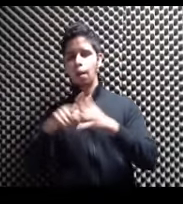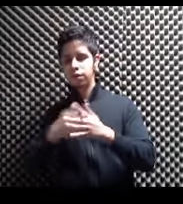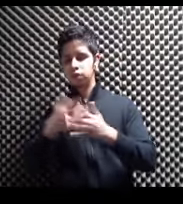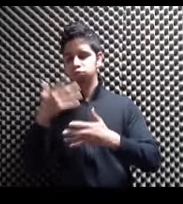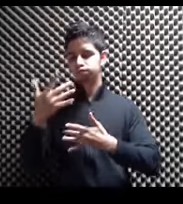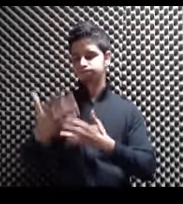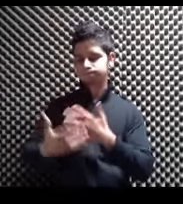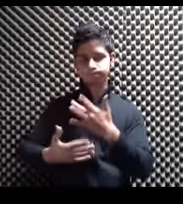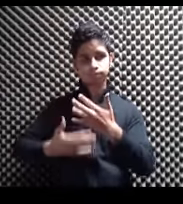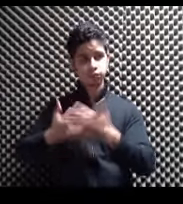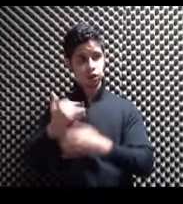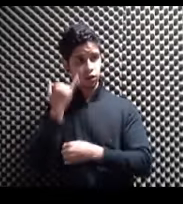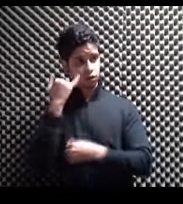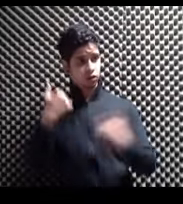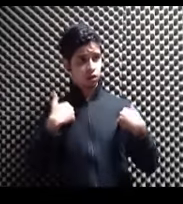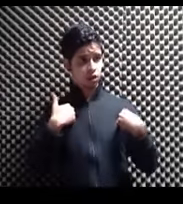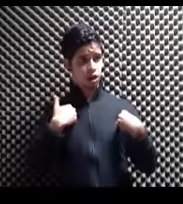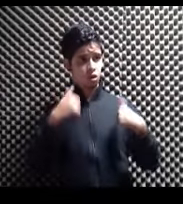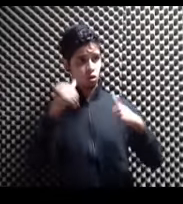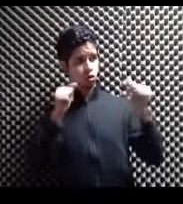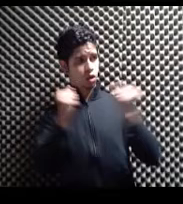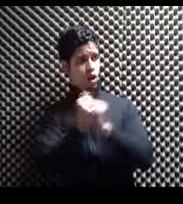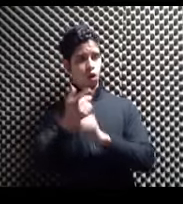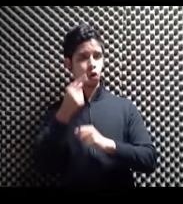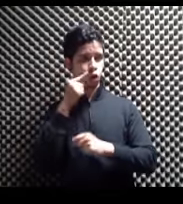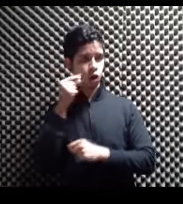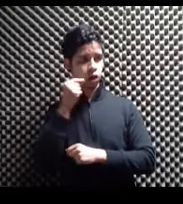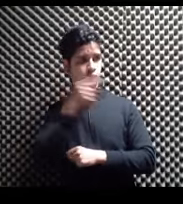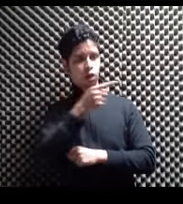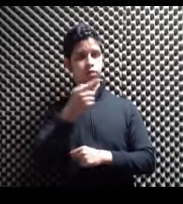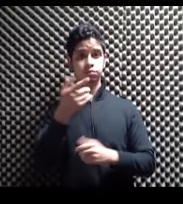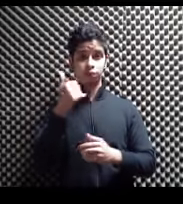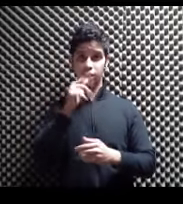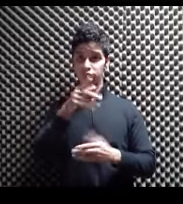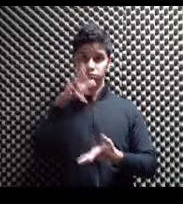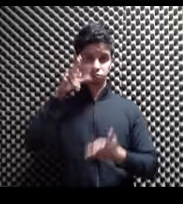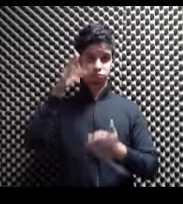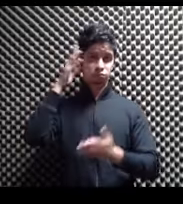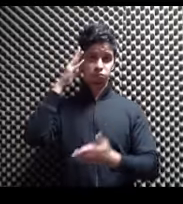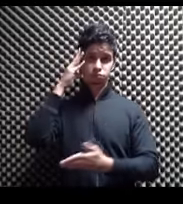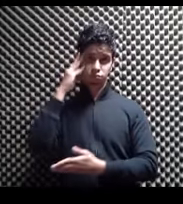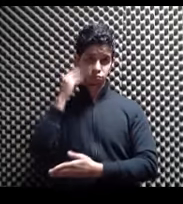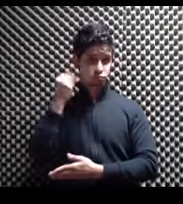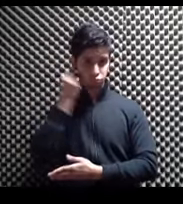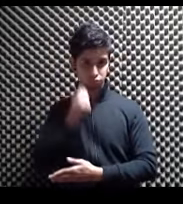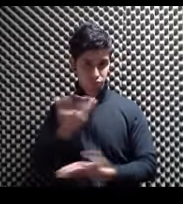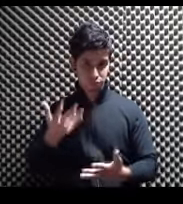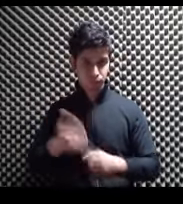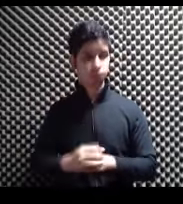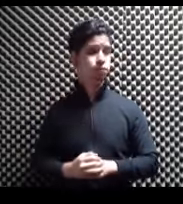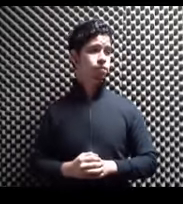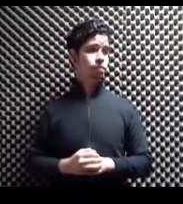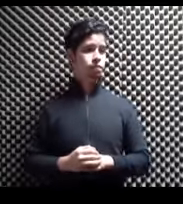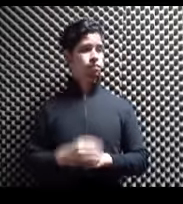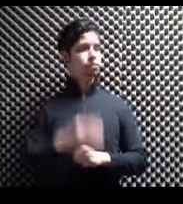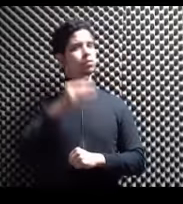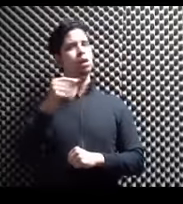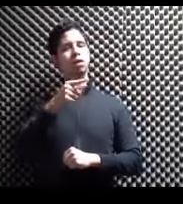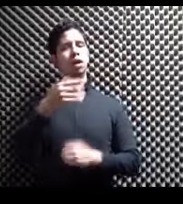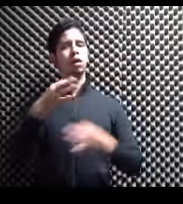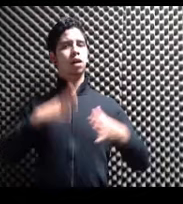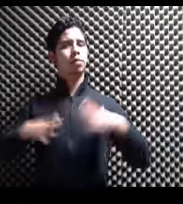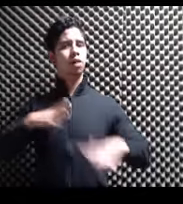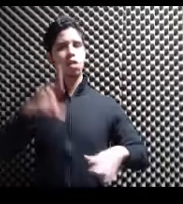gatos, aquí a la raíz. Qué bueno. Y entonces, mira, esas camisetas que usted vio, no están caras, $15.